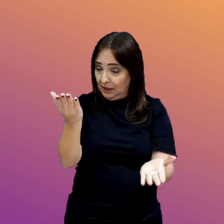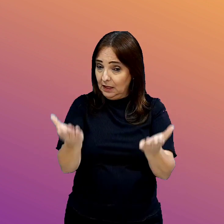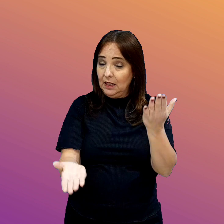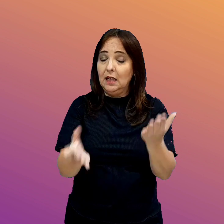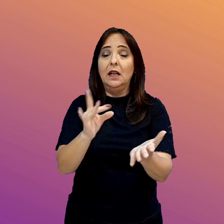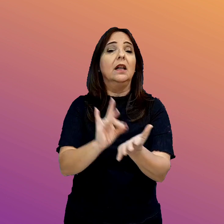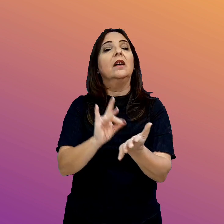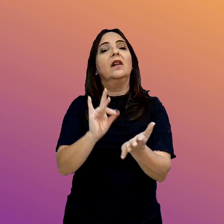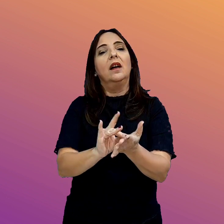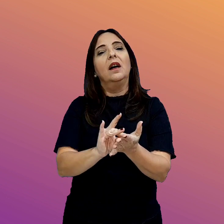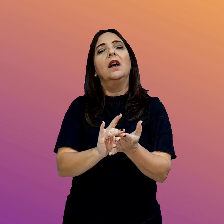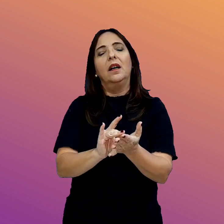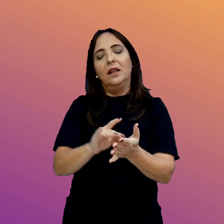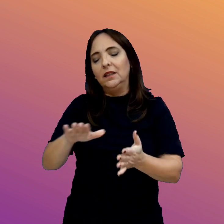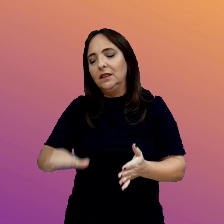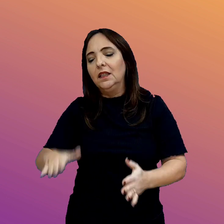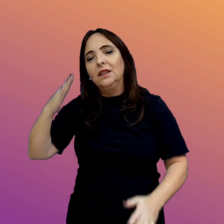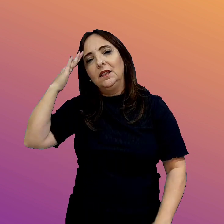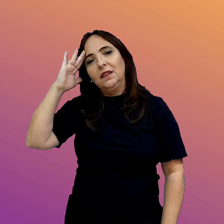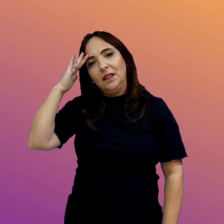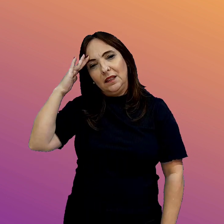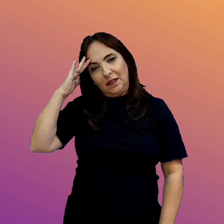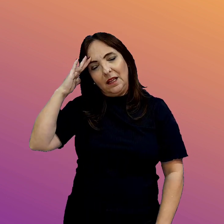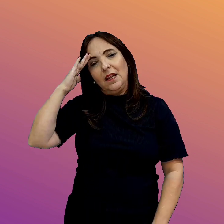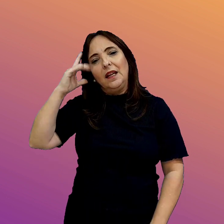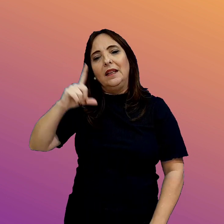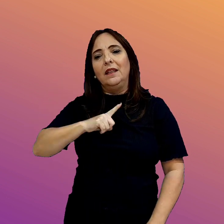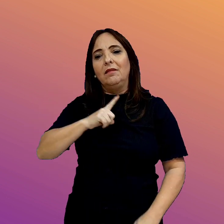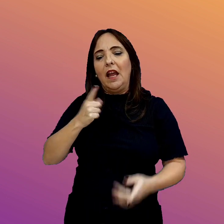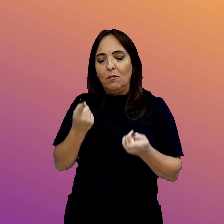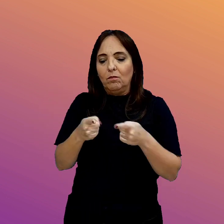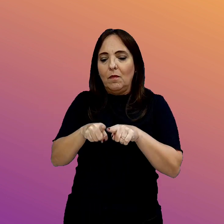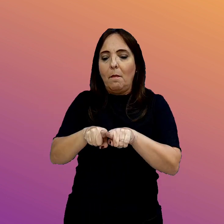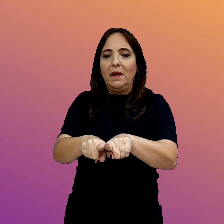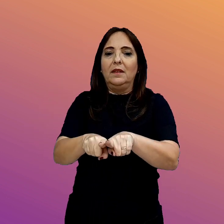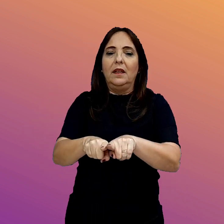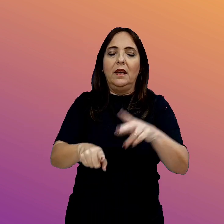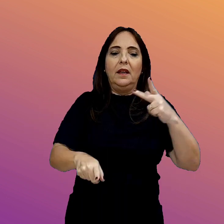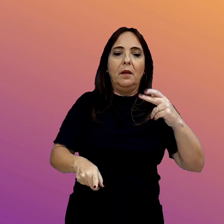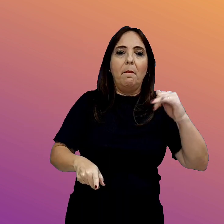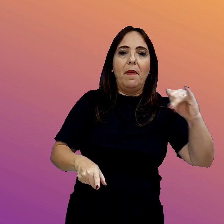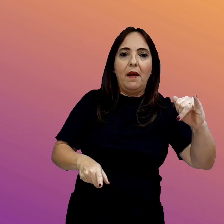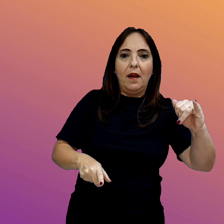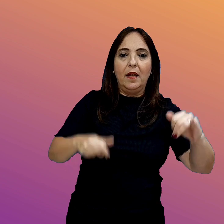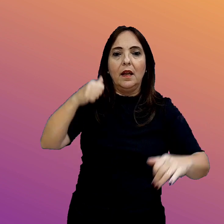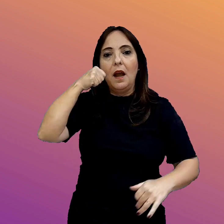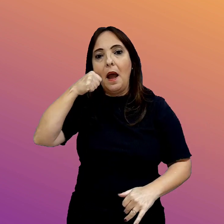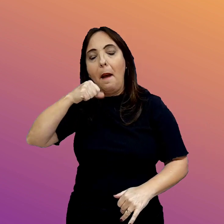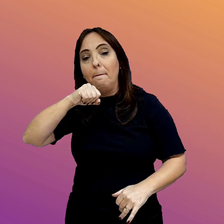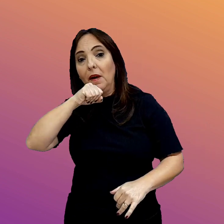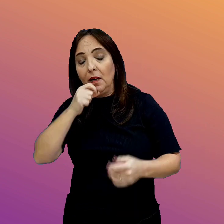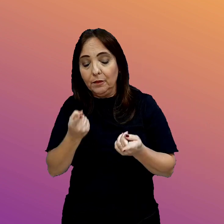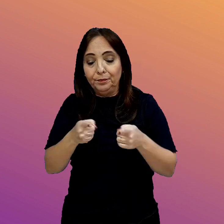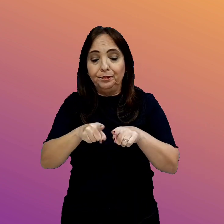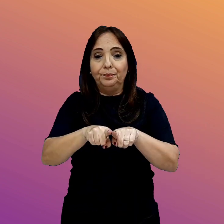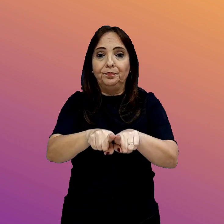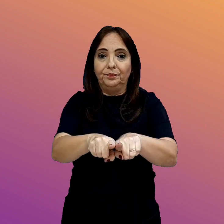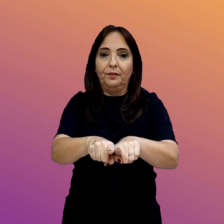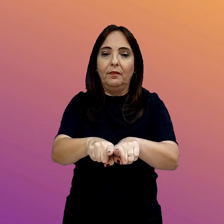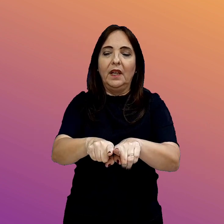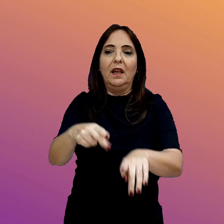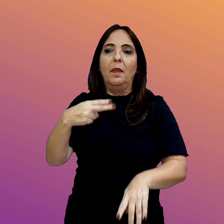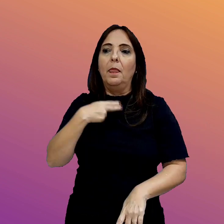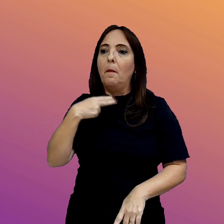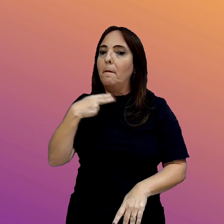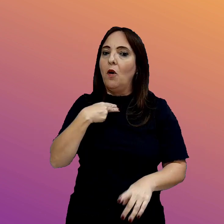elas entenderão que existe ali uma parceria entre pai e mãe, né? Que ela não vai poder